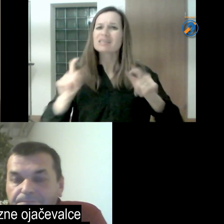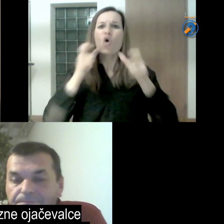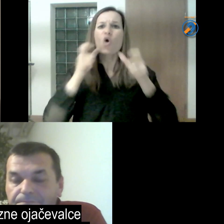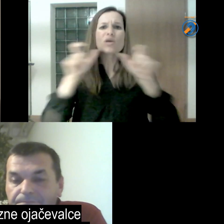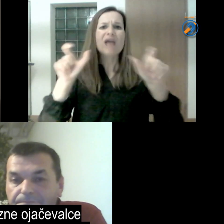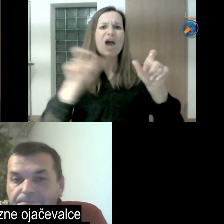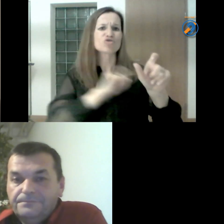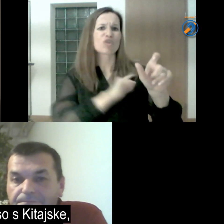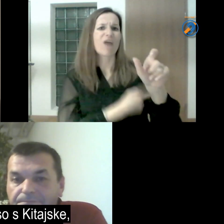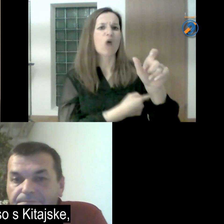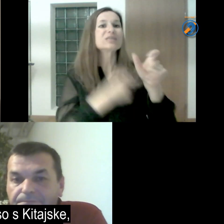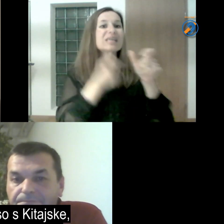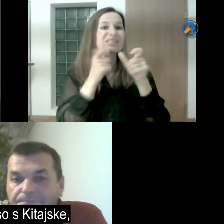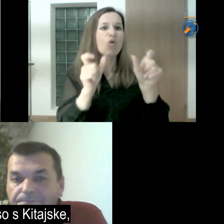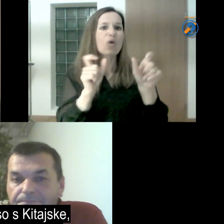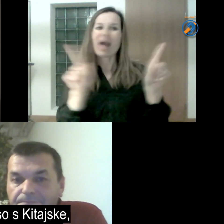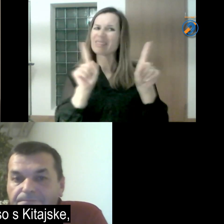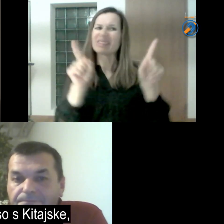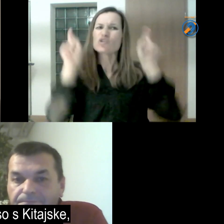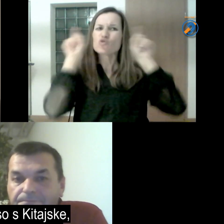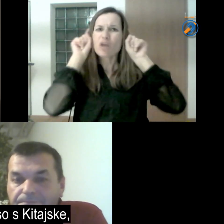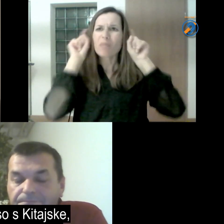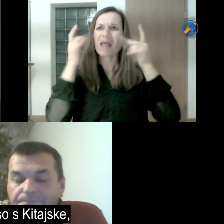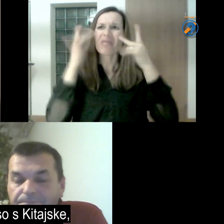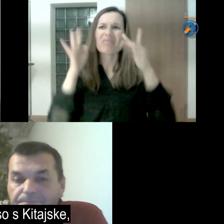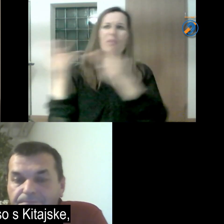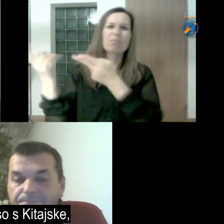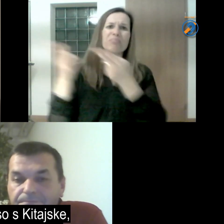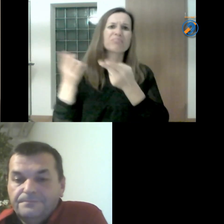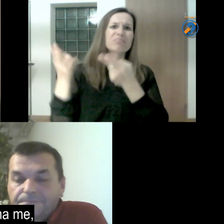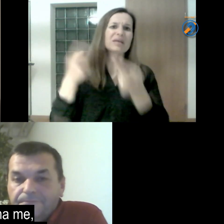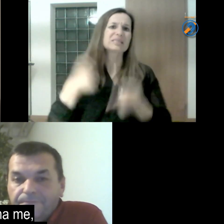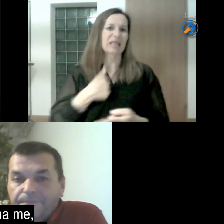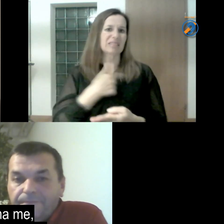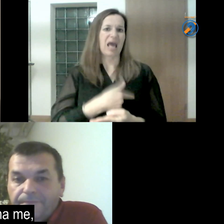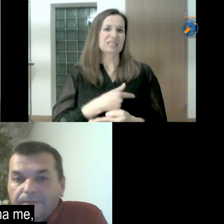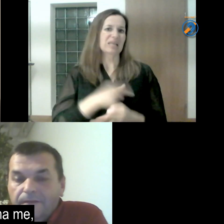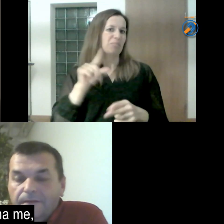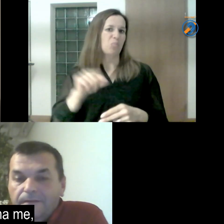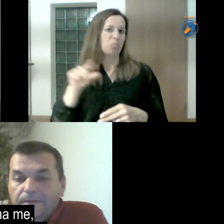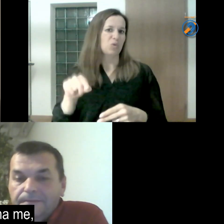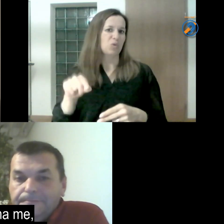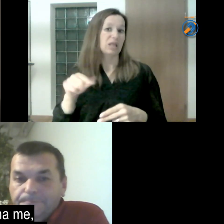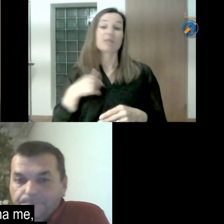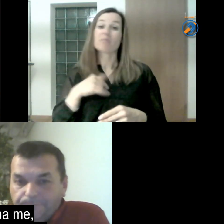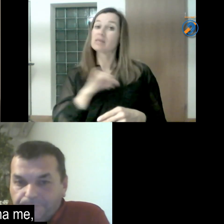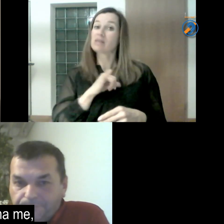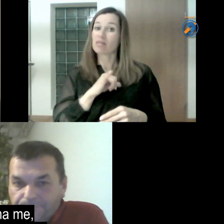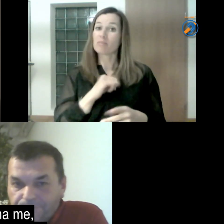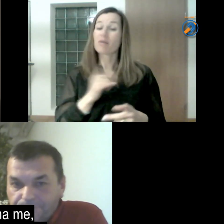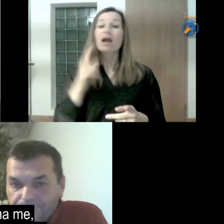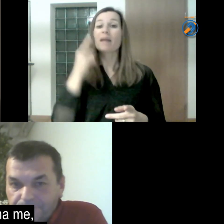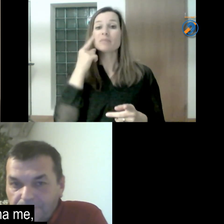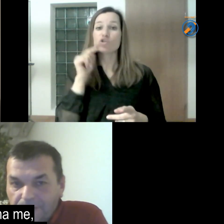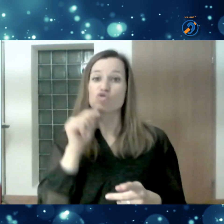sploh neslušne aparate, ne vem, a so iz Kitajske za zelo majhen denar. In me zanima, kaj meniš o tem?